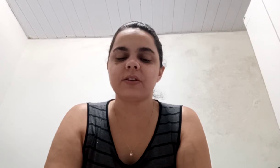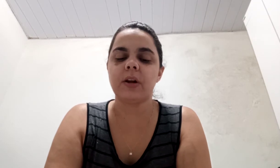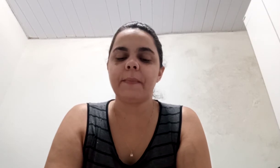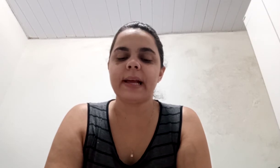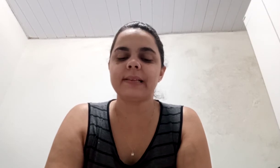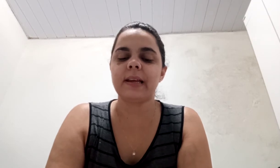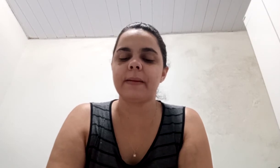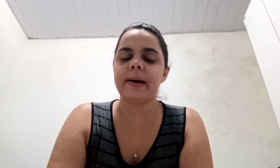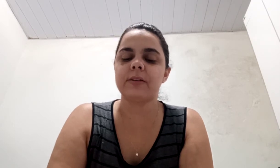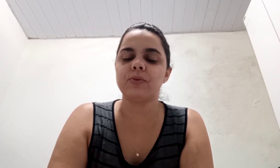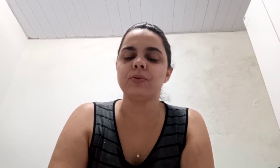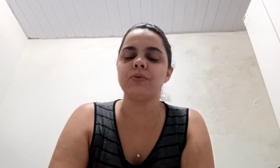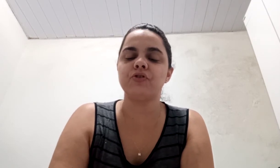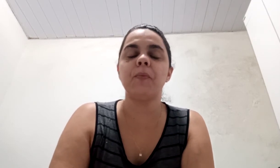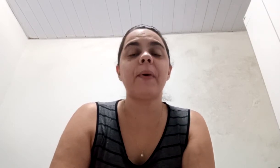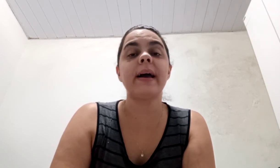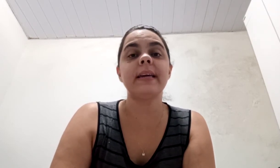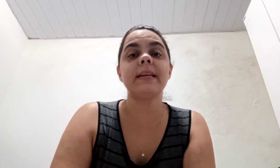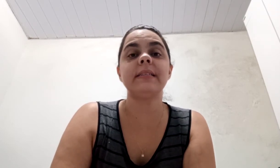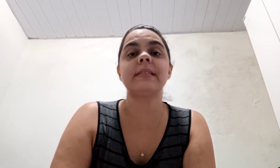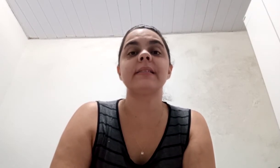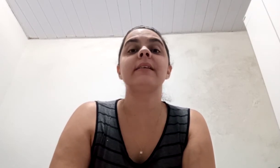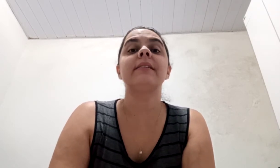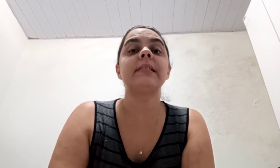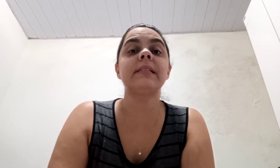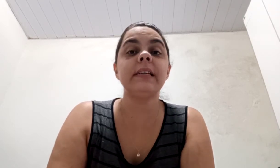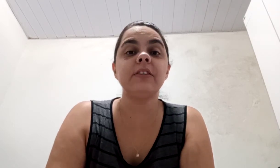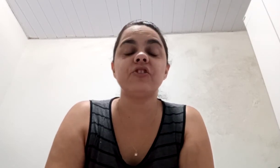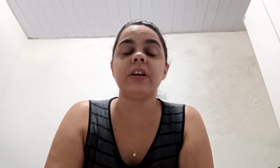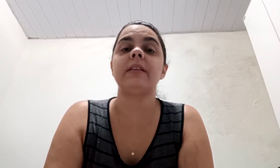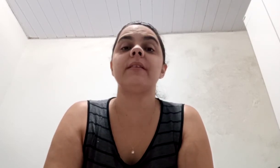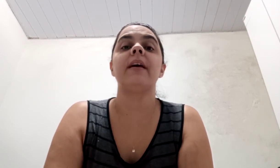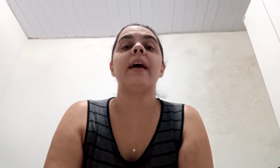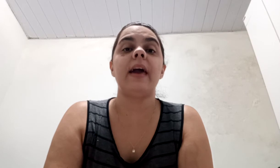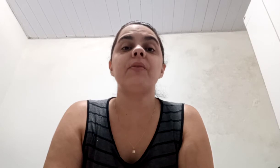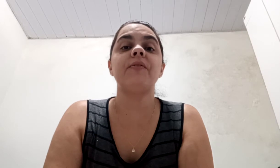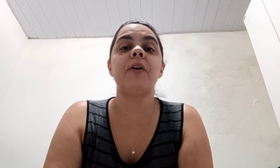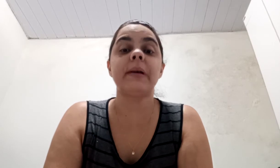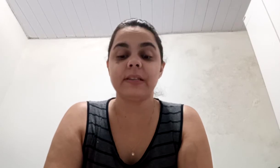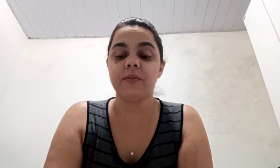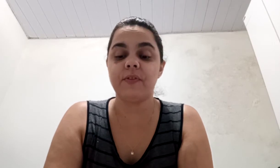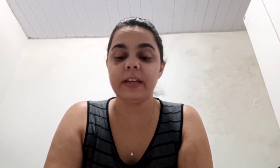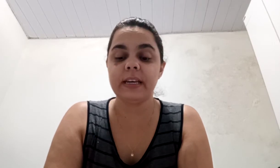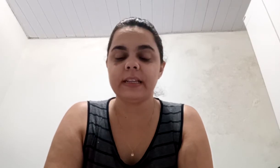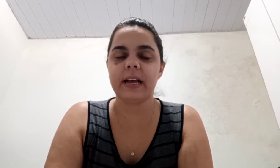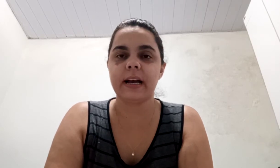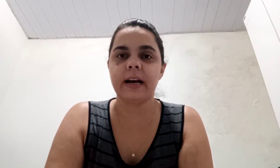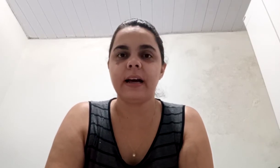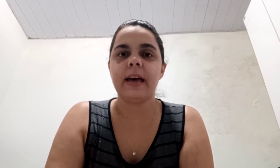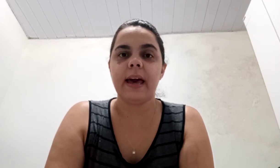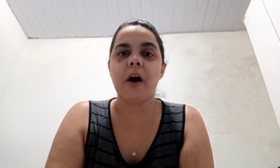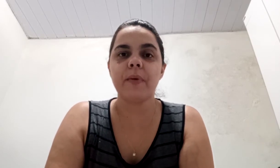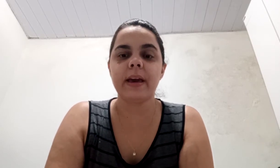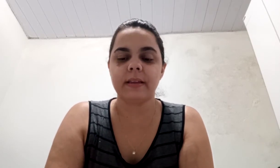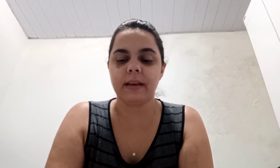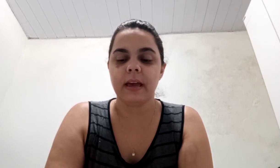escola brasileira para surdos do país. Sim, gente, é uma informação verídica. Realmente,